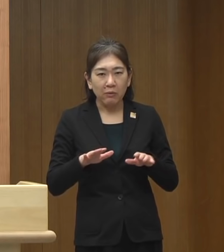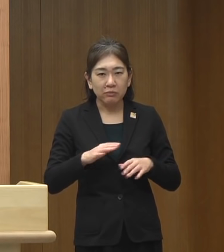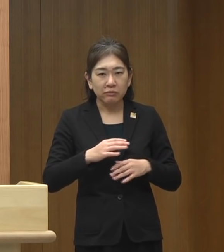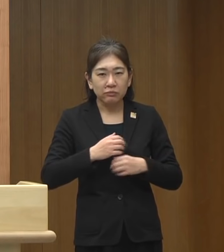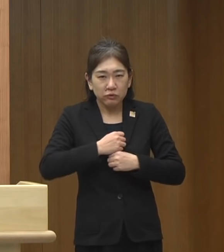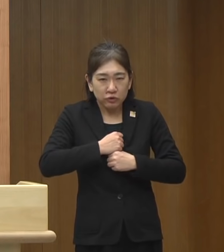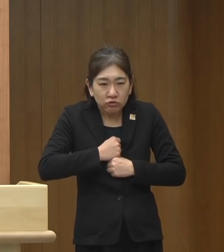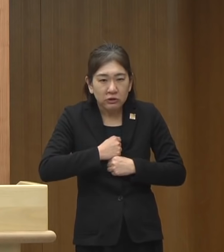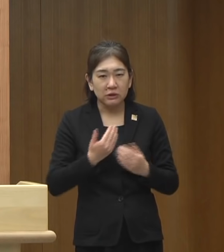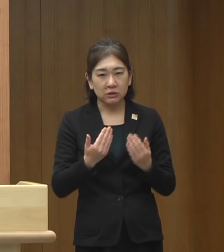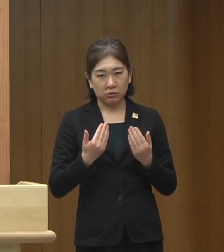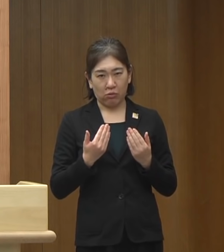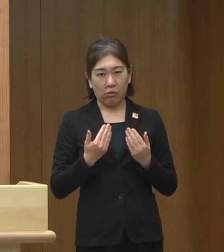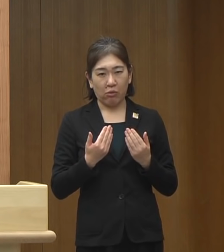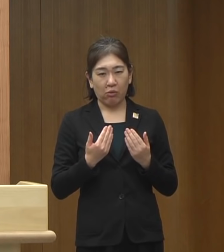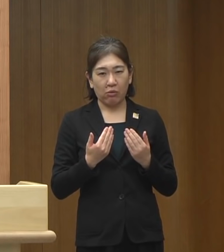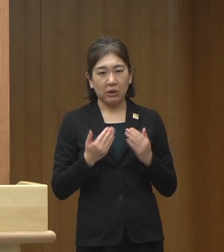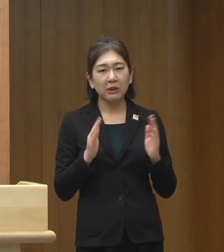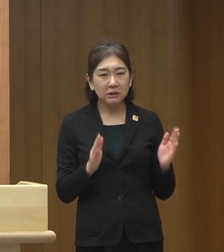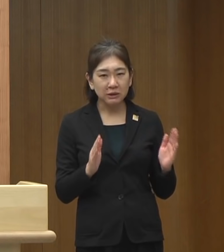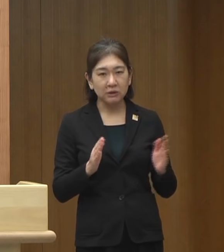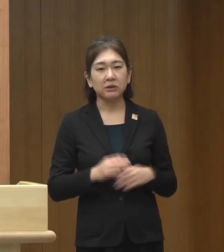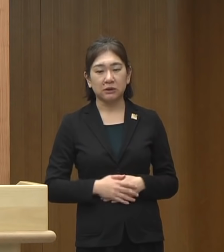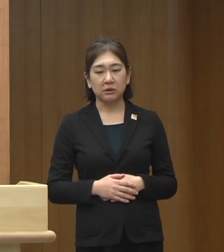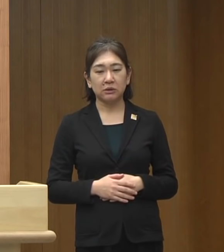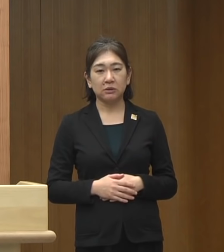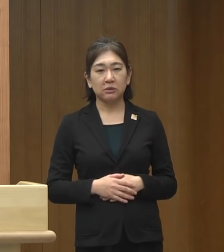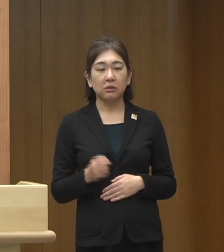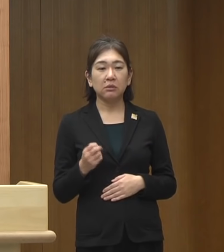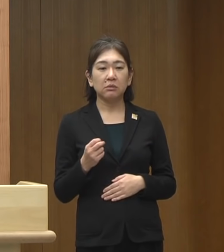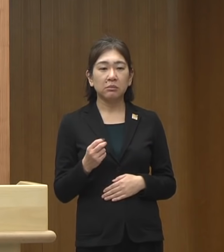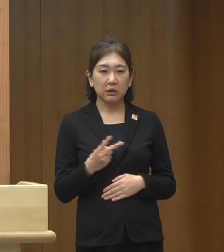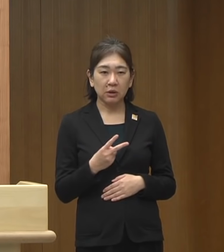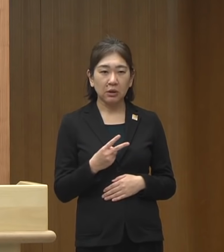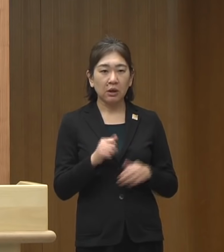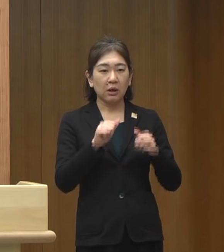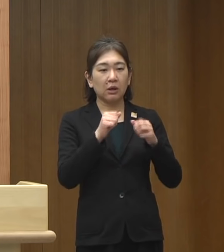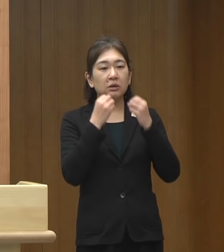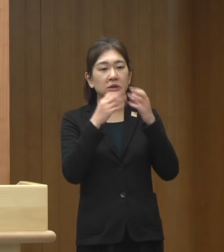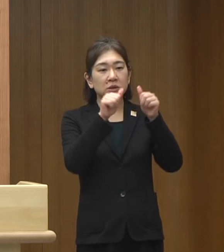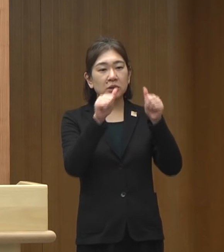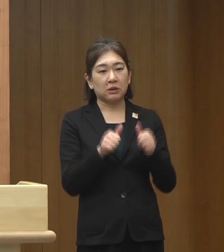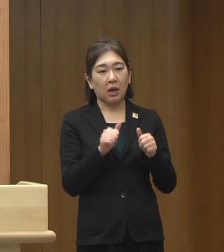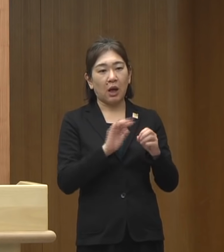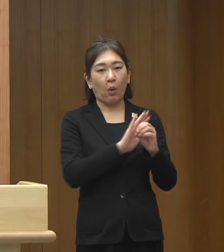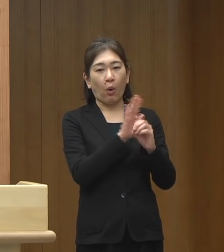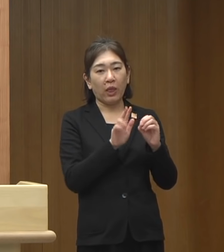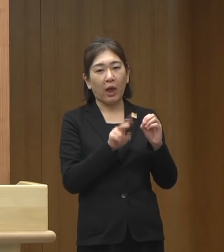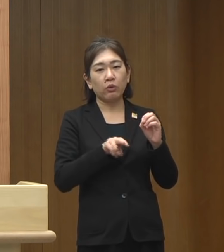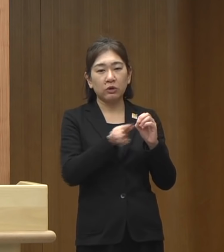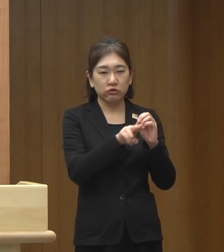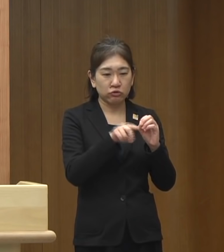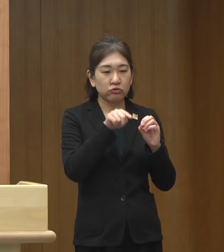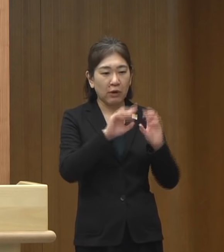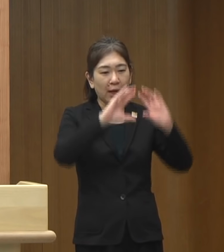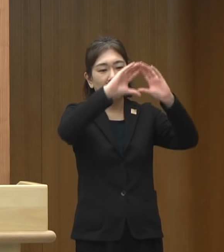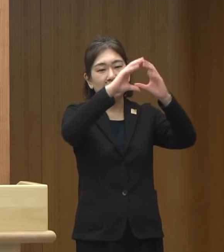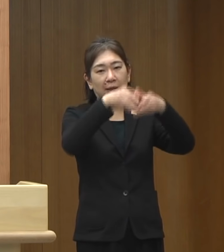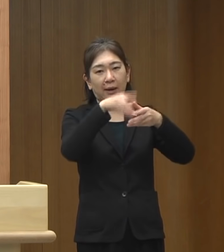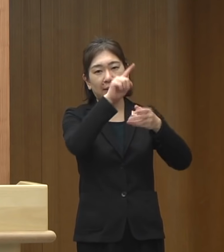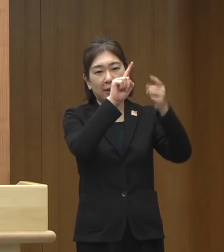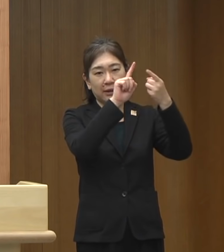況でございます。また新型コロナウイルス感染症が世界的広がりを見せ